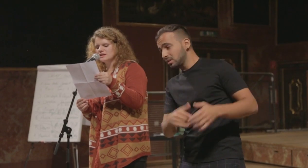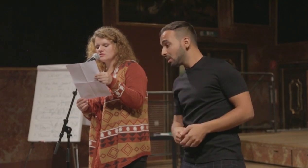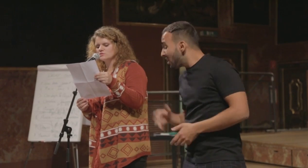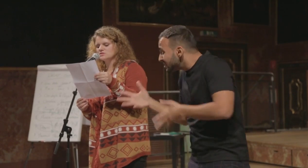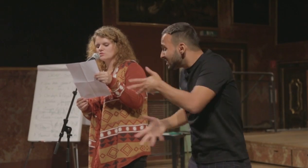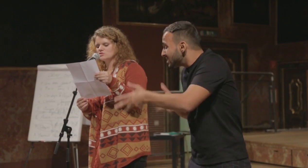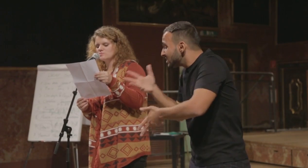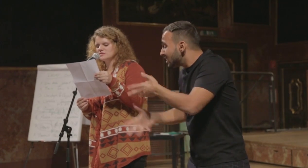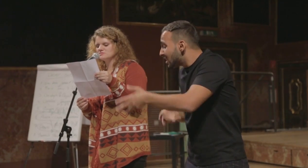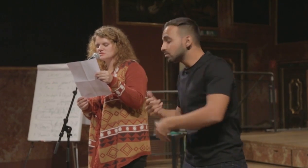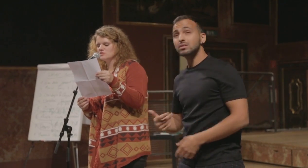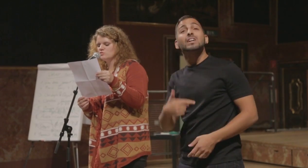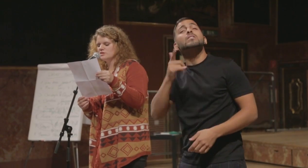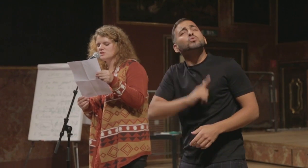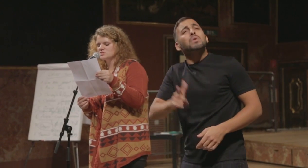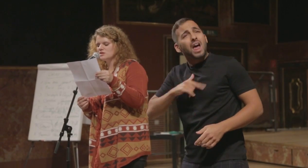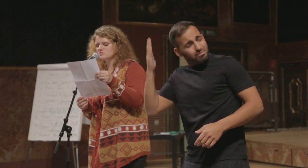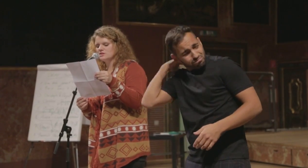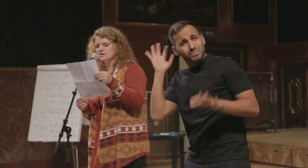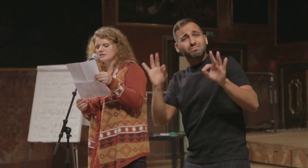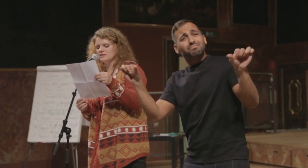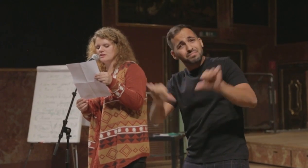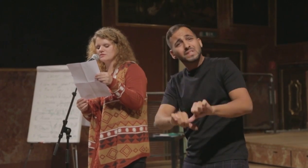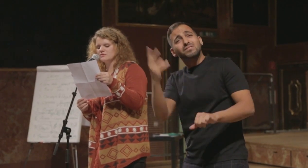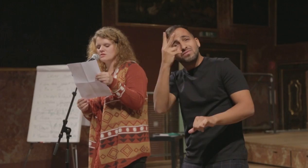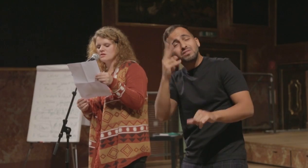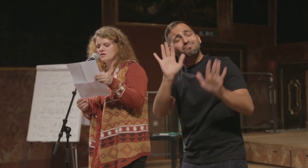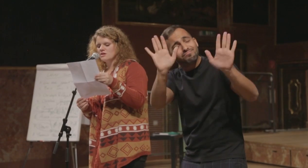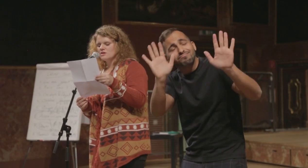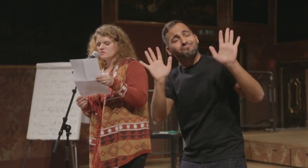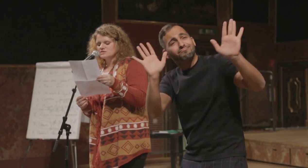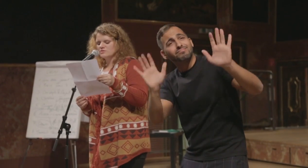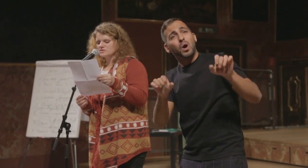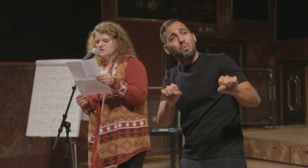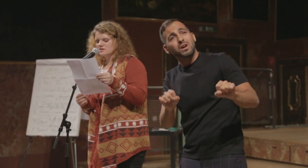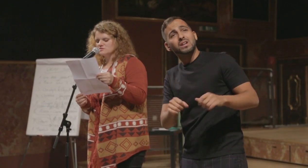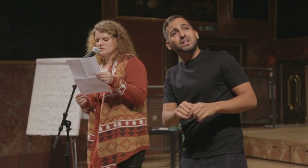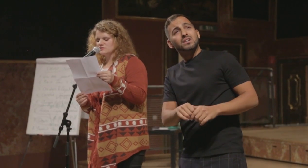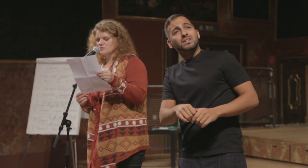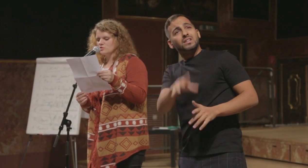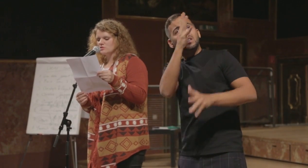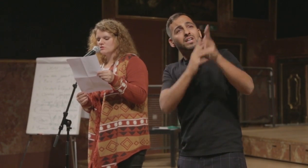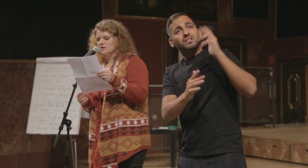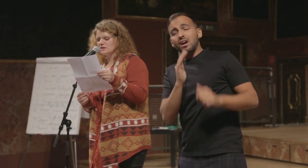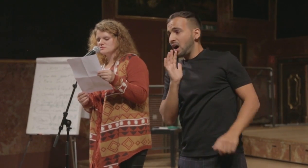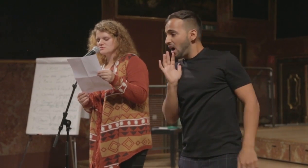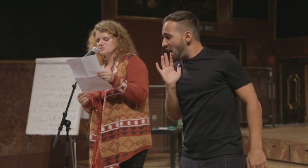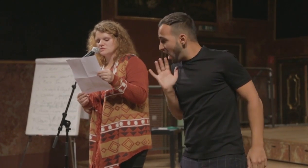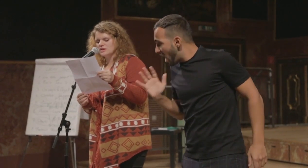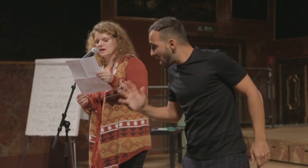leid tut, dass sein Rücken schmerzt und dass seine Tube hier stark schon wieder leer ist. Du hast immer verschwiegen, dass du dich für seinen Mundgeruch ekelst und dass du ihn gern